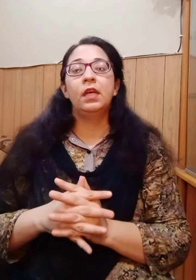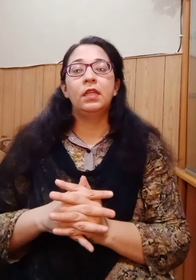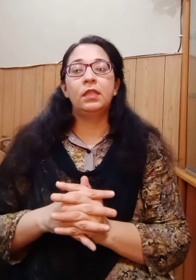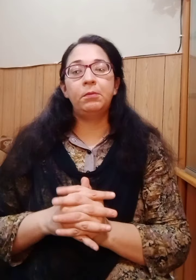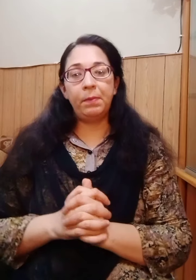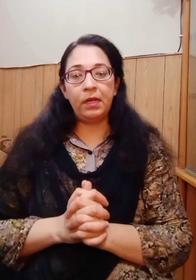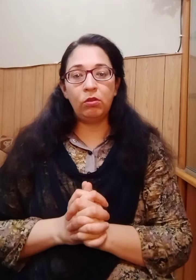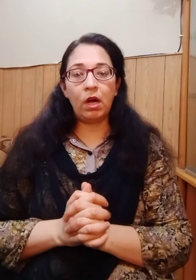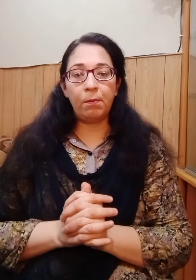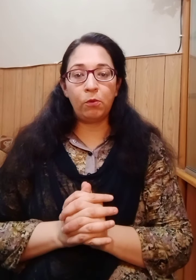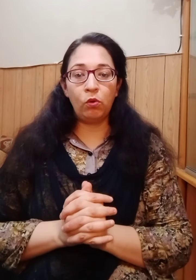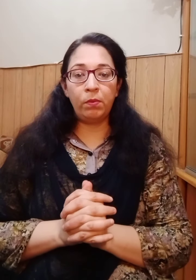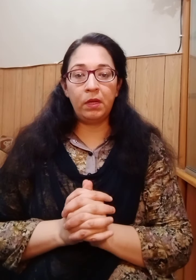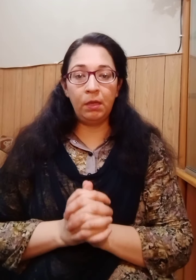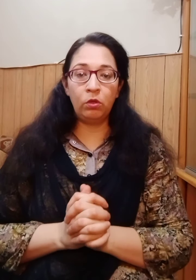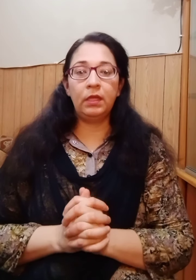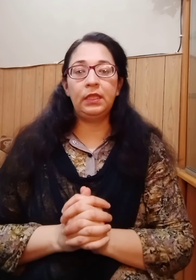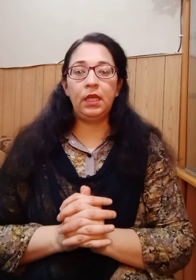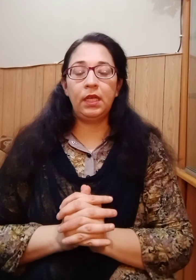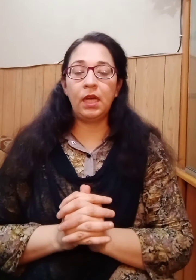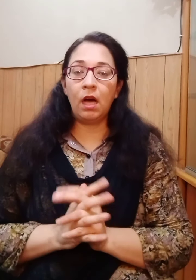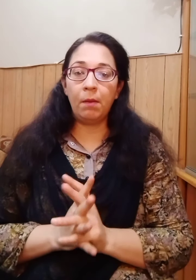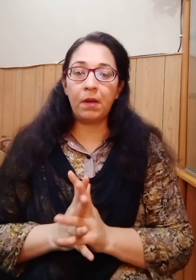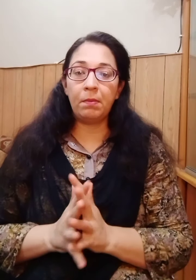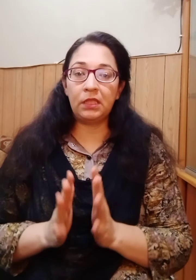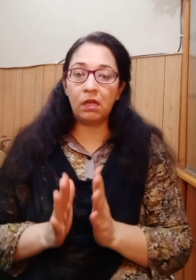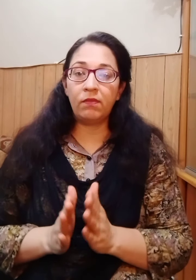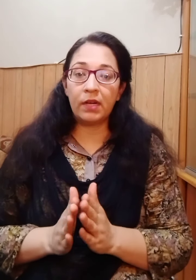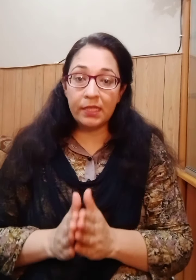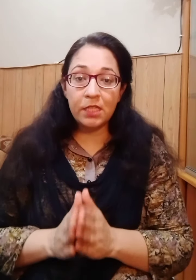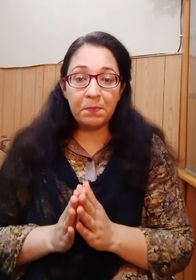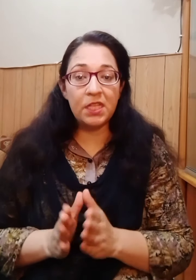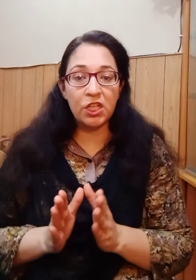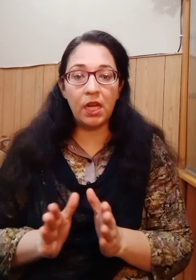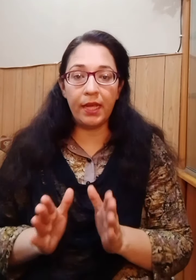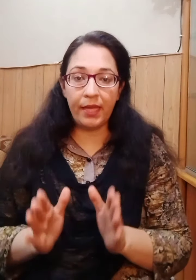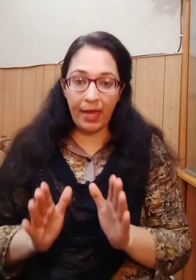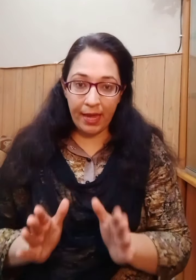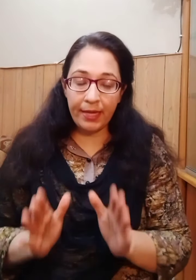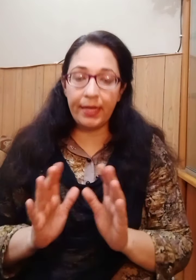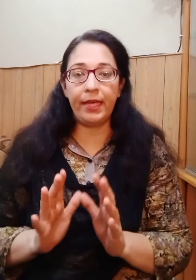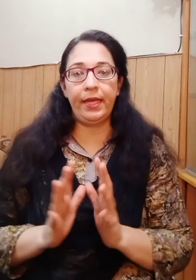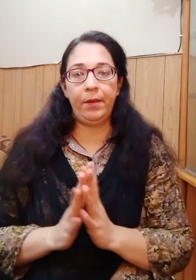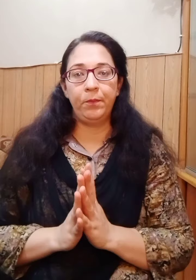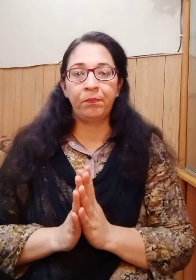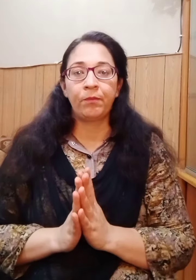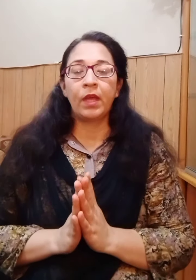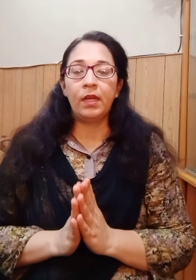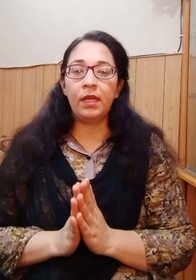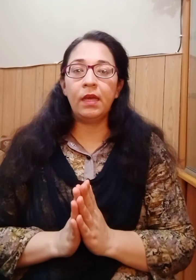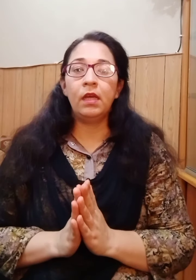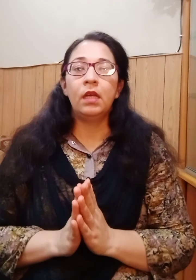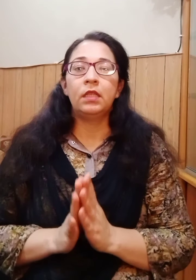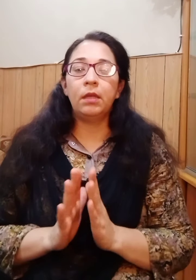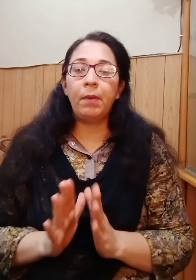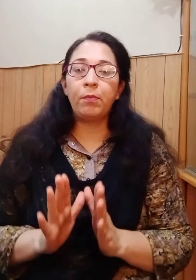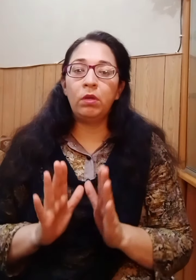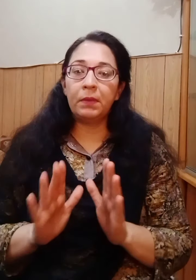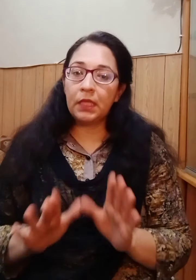सबसे पहले तो आपको फिल्म होना चाहिए कि आपका बच्चा व की स्पीच के लायक है कि नहीं है ठीक है जब आपको पता